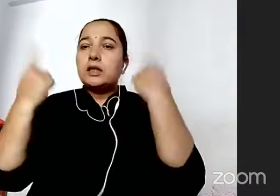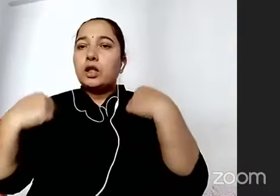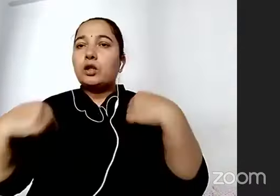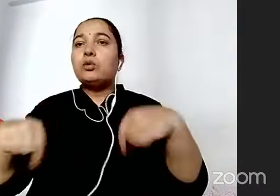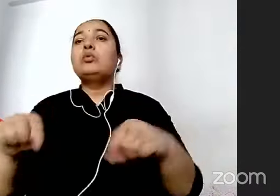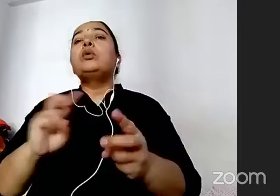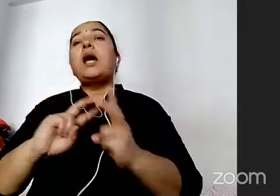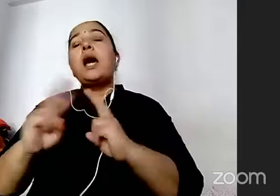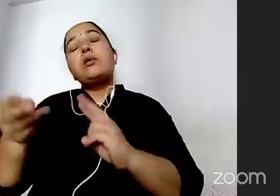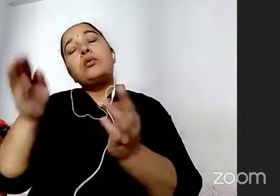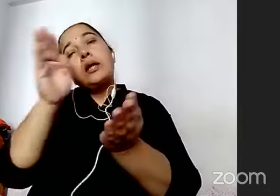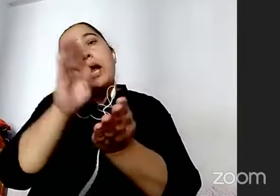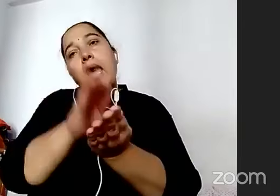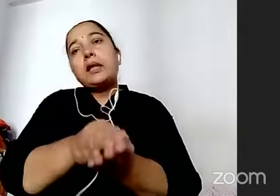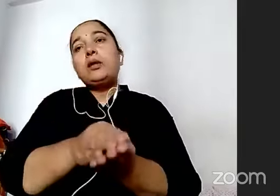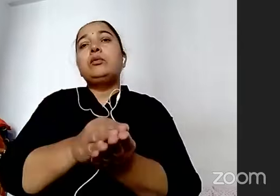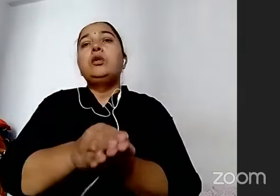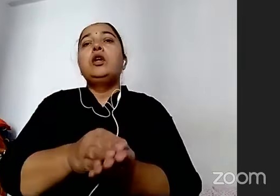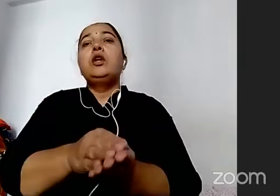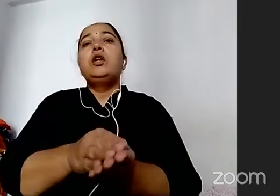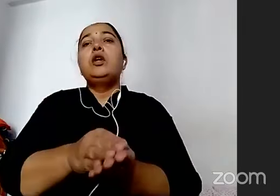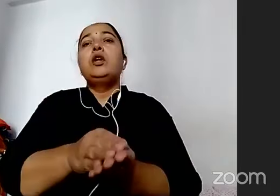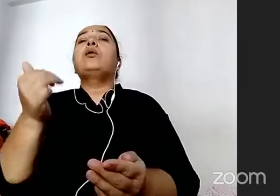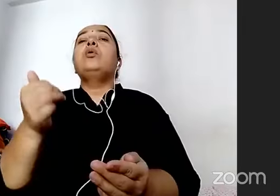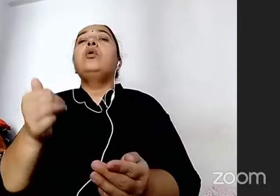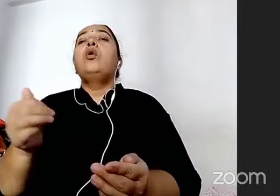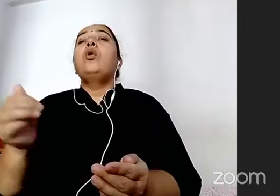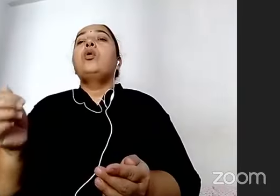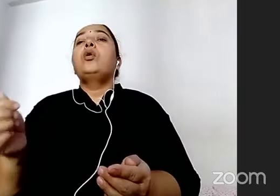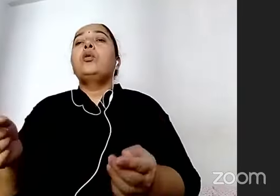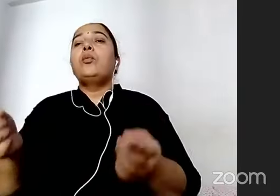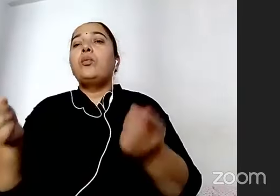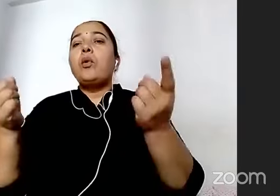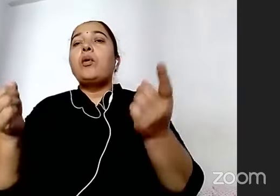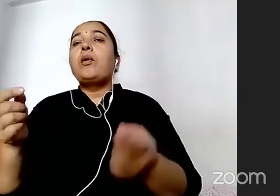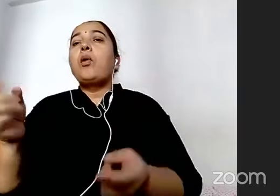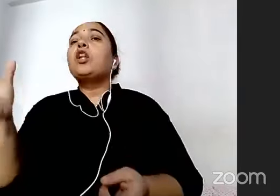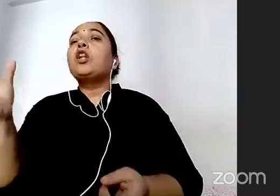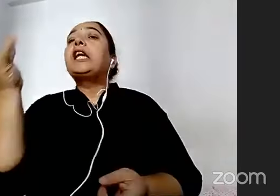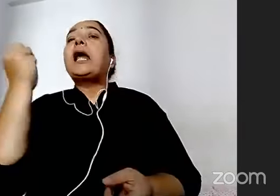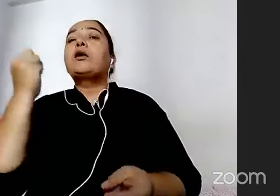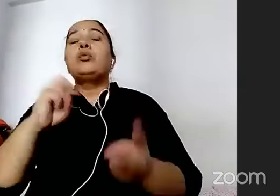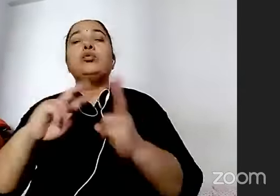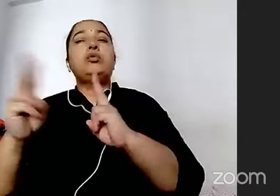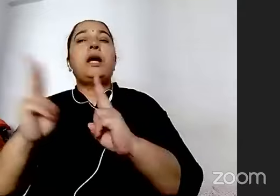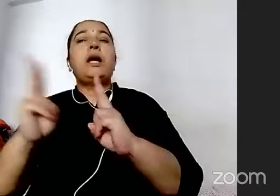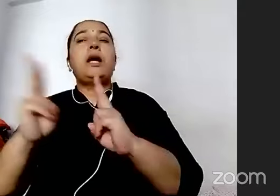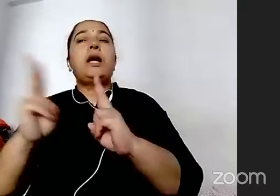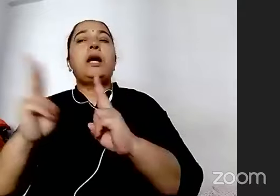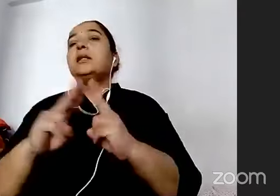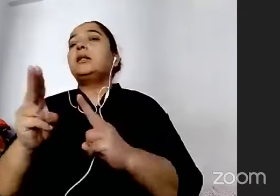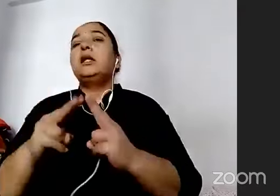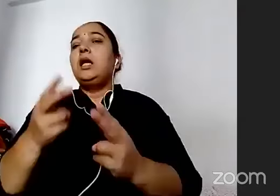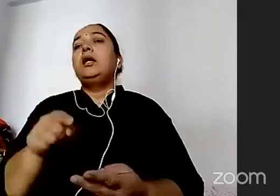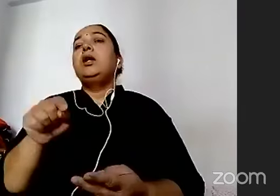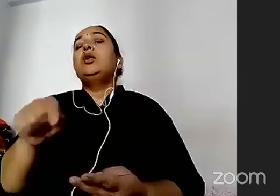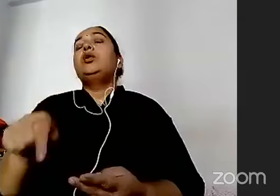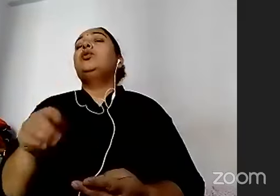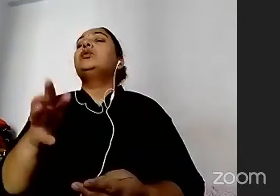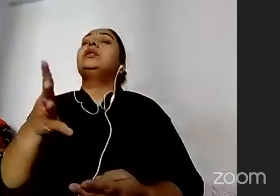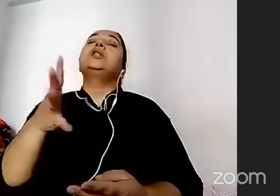चाहिँ डिफाइन गर्ने चाहिँ फ्रेम वाइडर फ्रेमवर्कमा हेर्ने हो भने पनि त्यो वाइडर फ्रेमवर्कमा चाहिँ त्यो कुरा चाहिँ मिसिङ